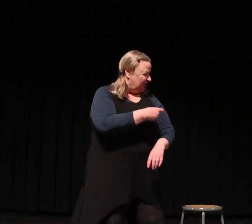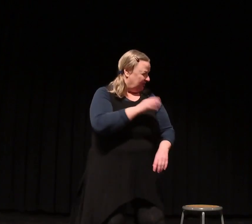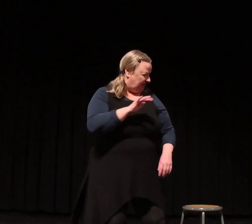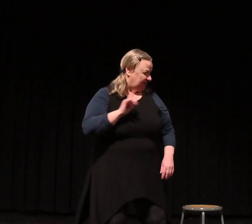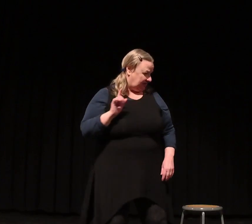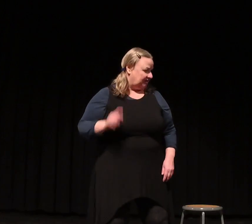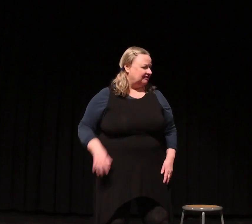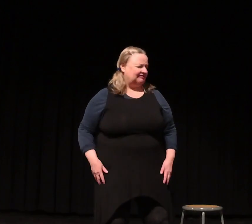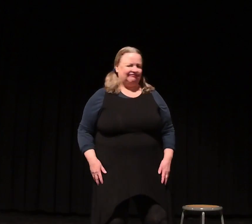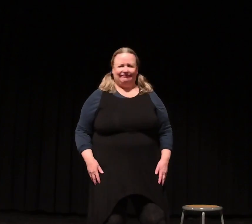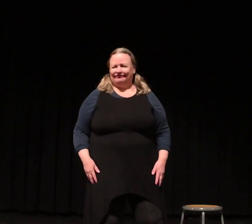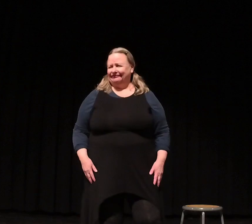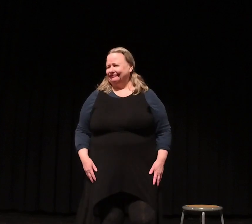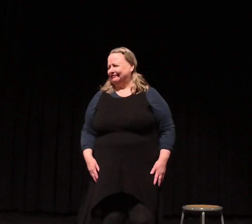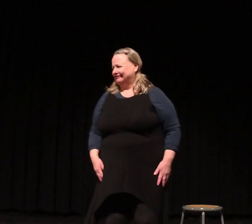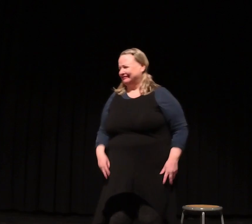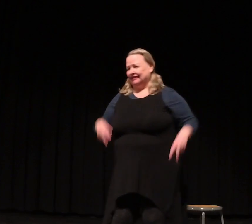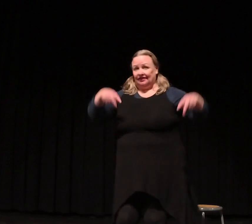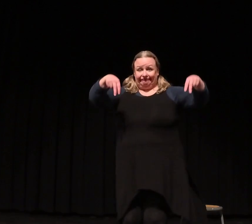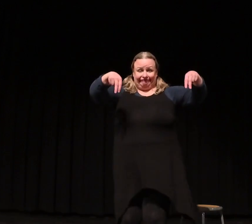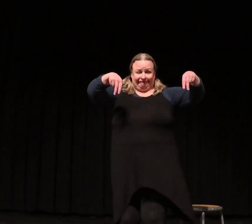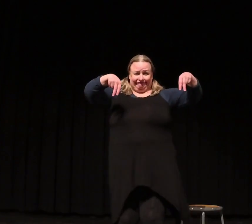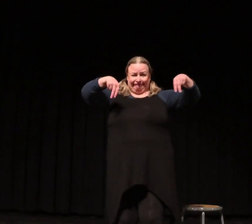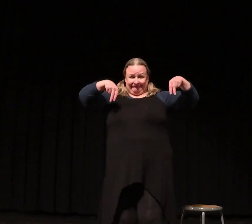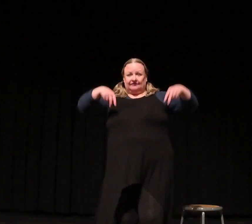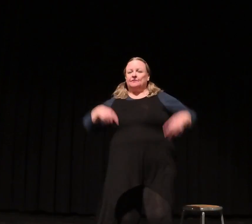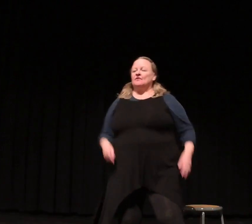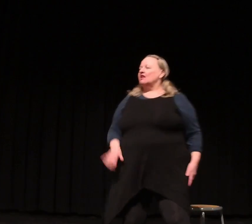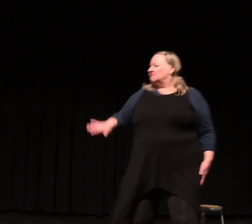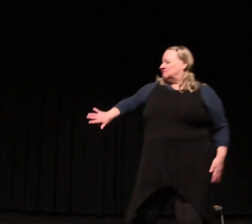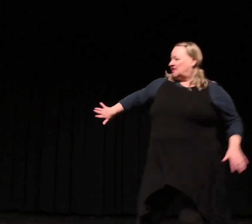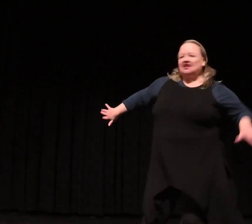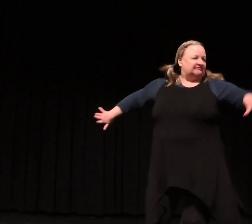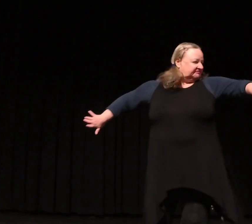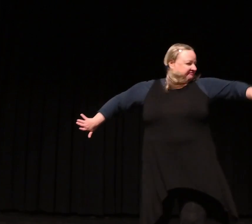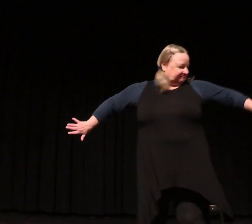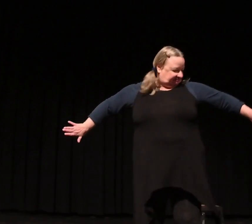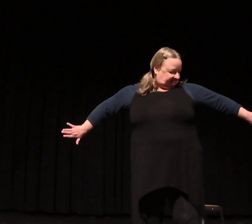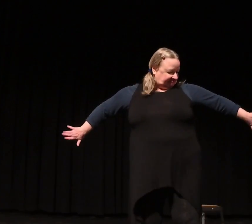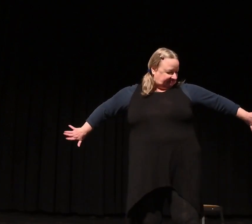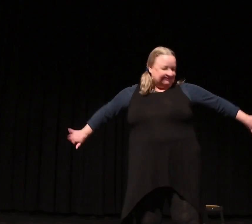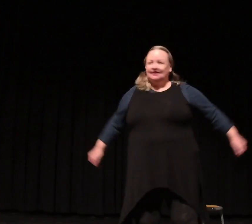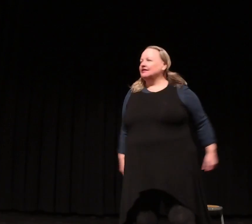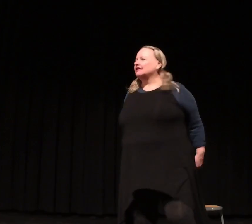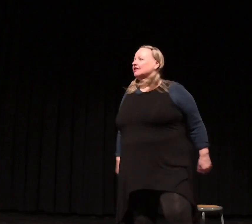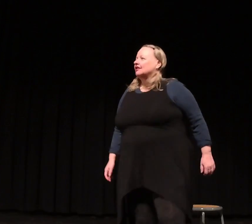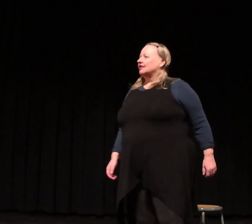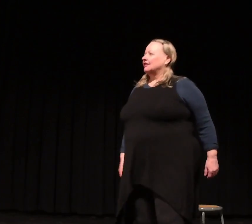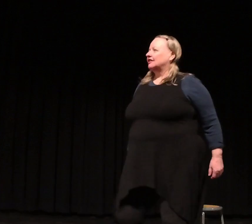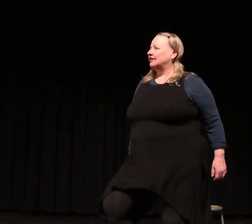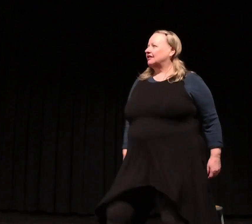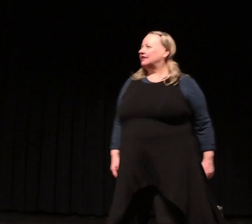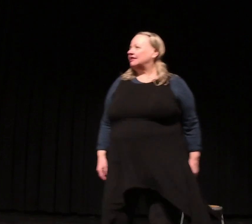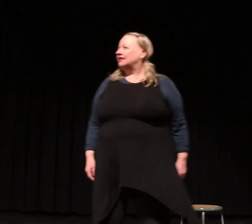Attends, hein? Vous allez l'épeler? Vous allez épeler Timber? Ah, ben, moi, je fais pas partie de ça, là. Moi,